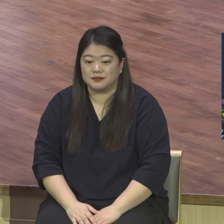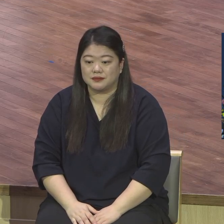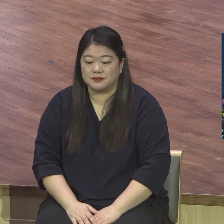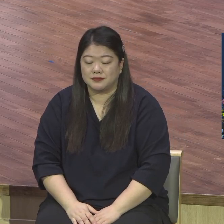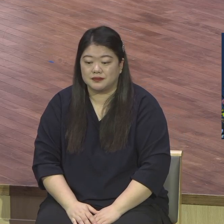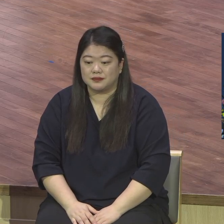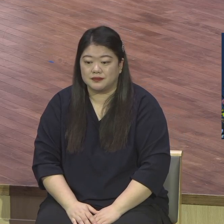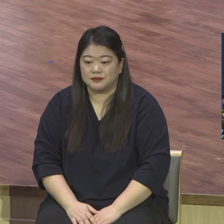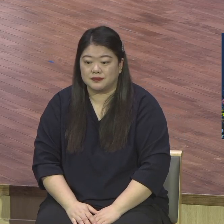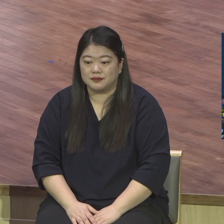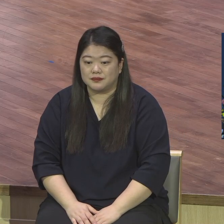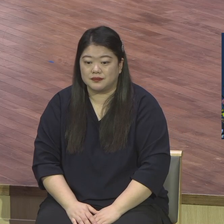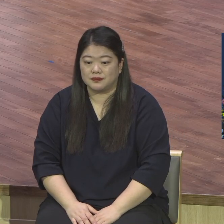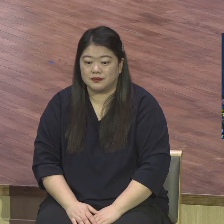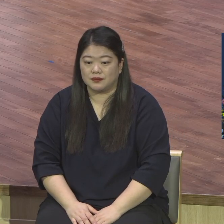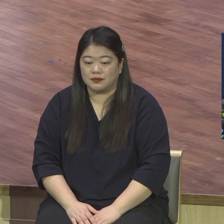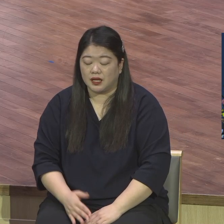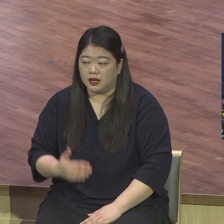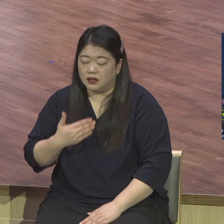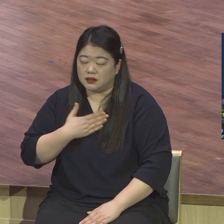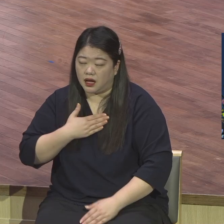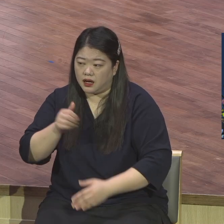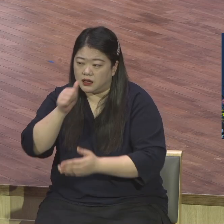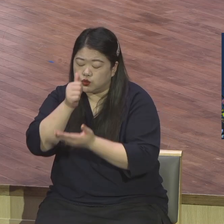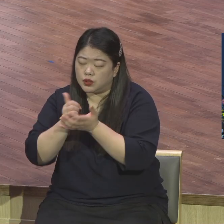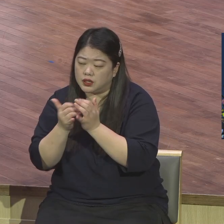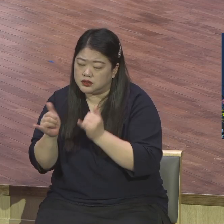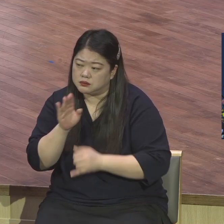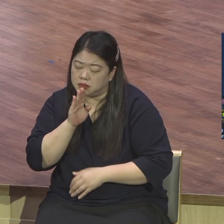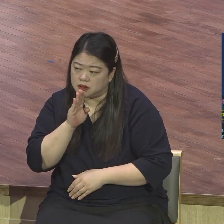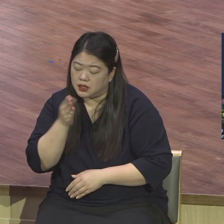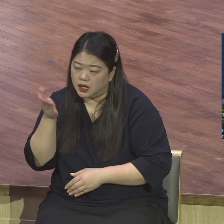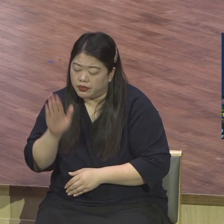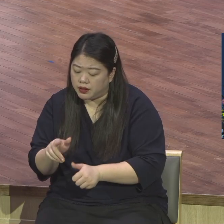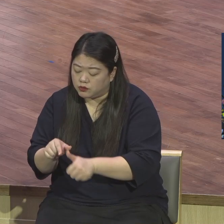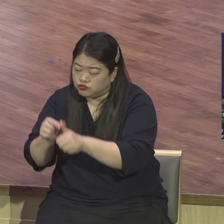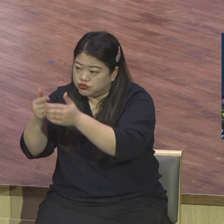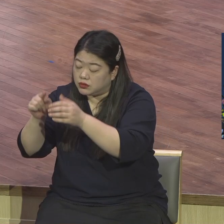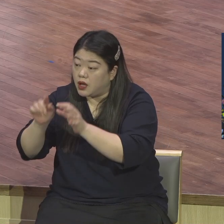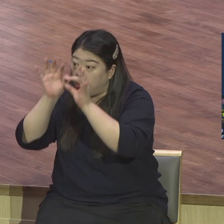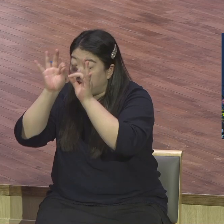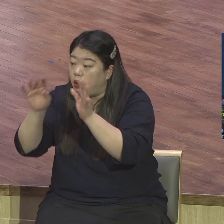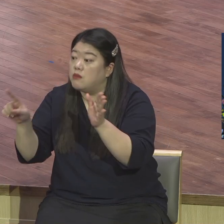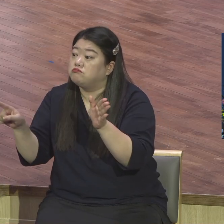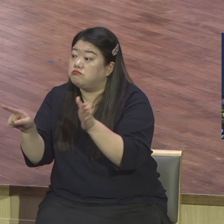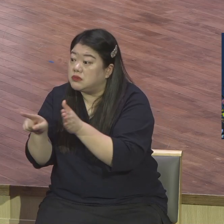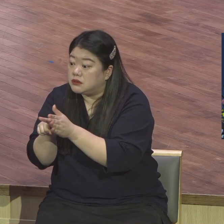이런 죄인이 하나님의 은혜로 값없이 구원받았다. 그렇기 때문에